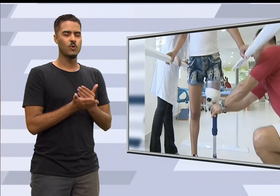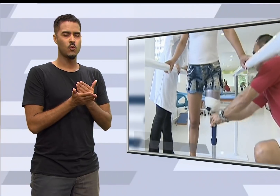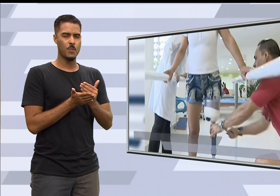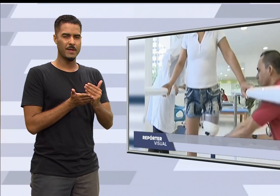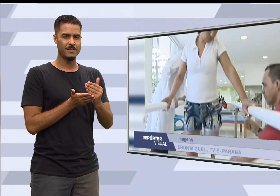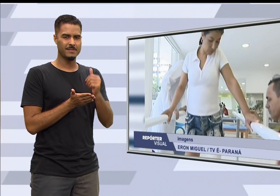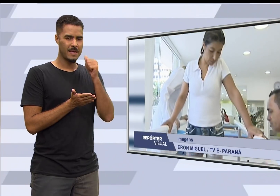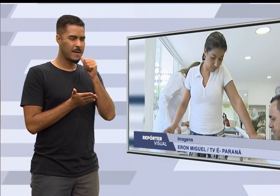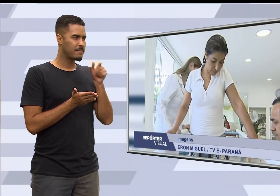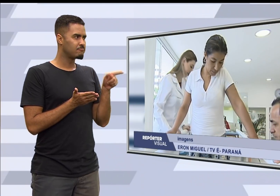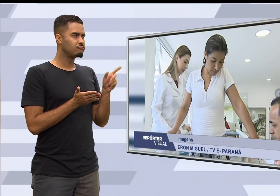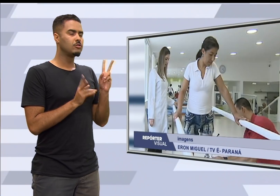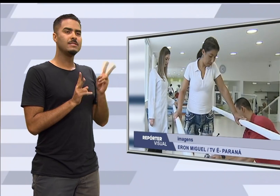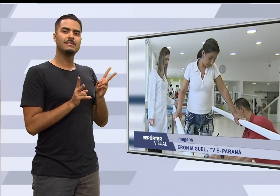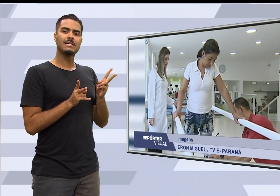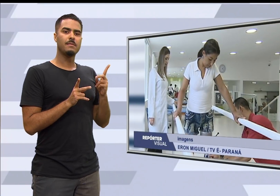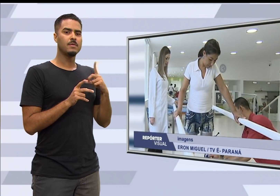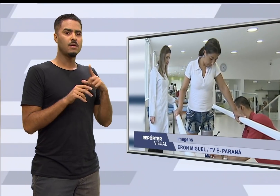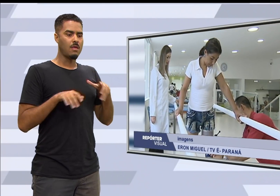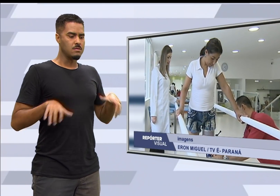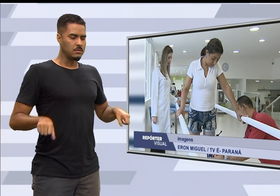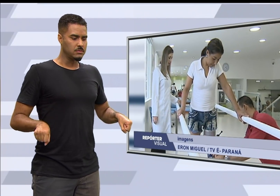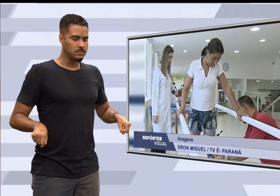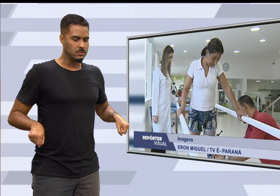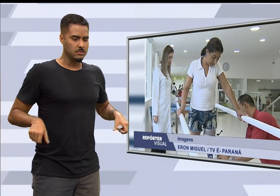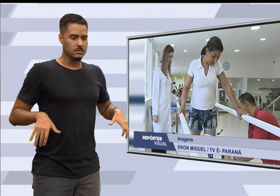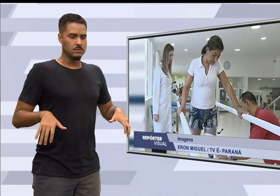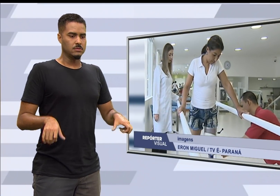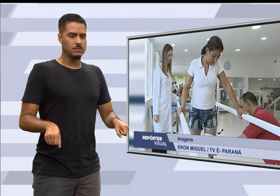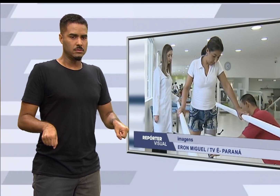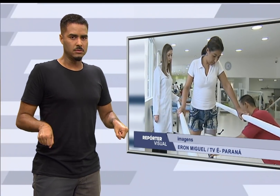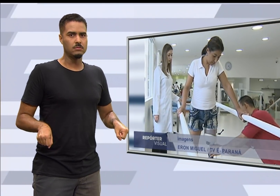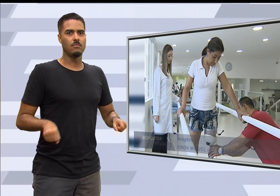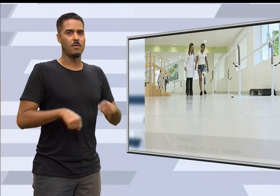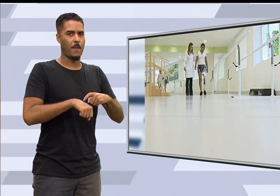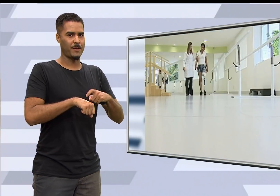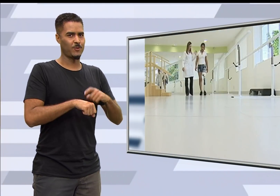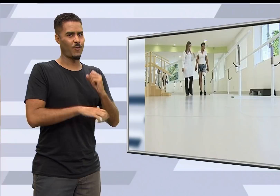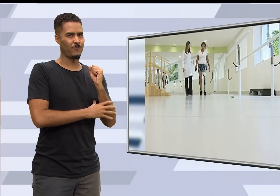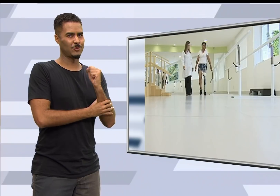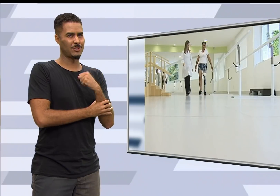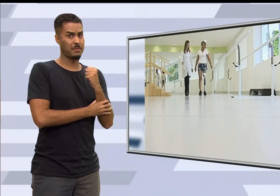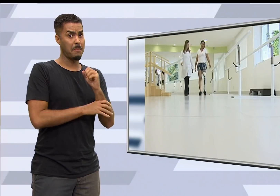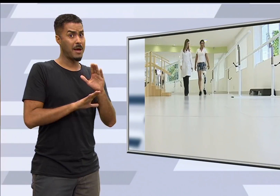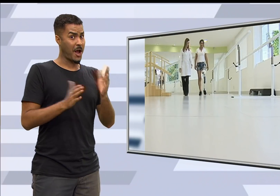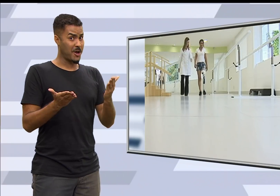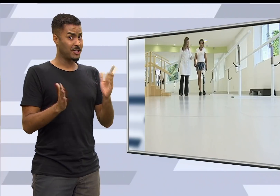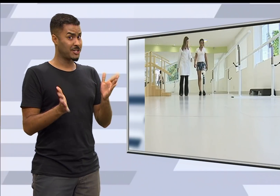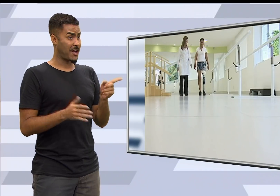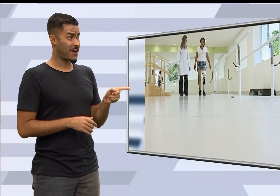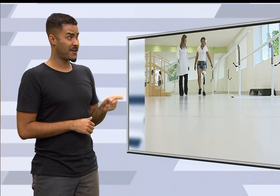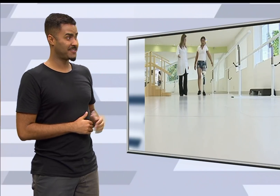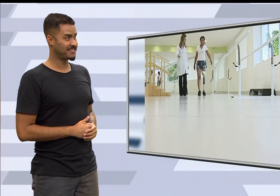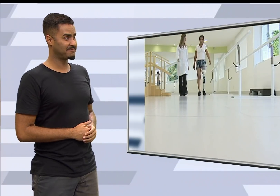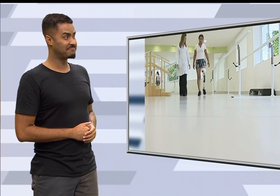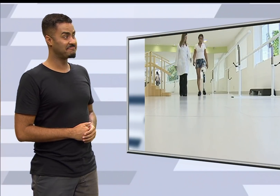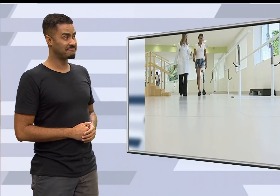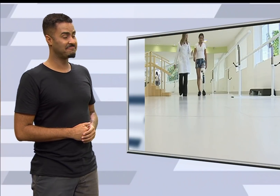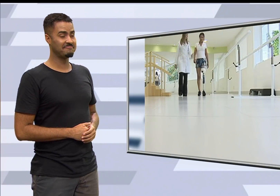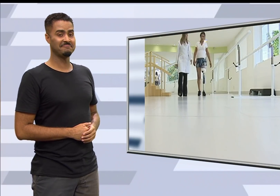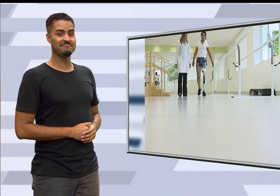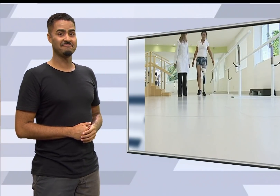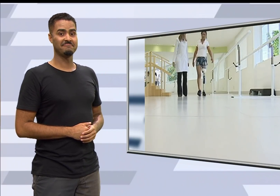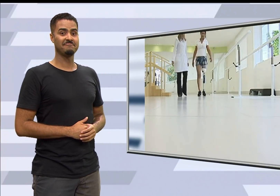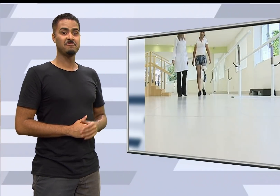Maraci não saía de perto das barras paralelas na hora da fisioterapia. Agora ela já arrisca alguns passos sem o